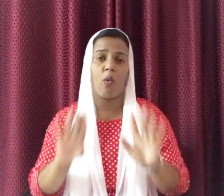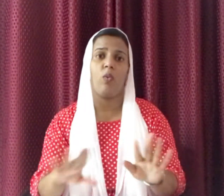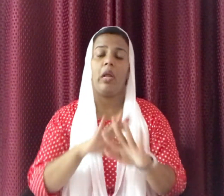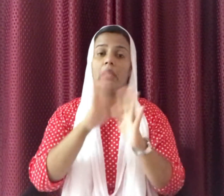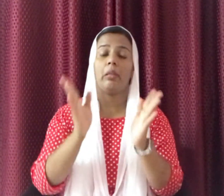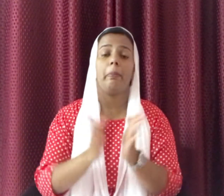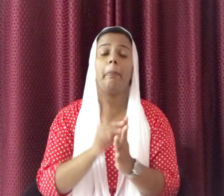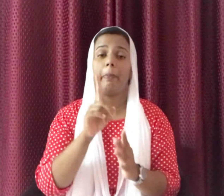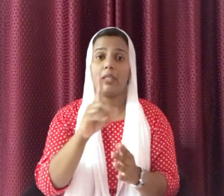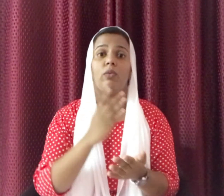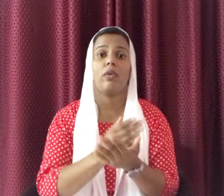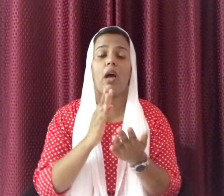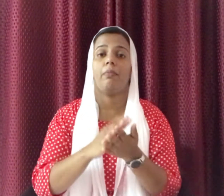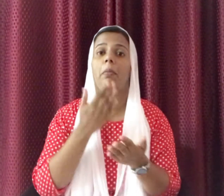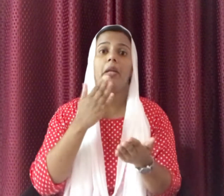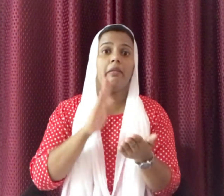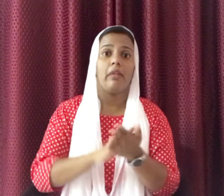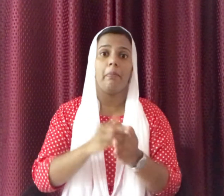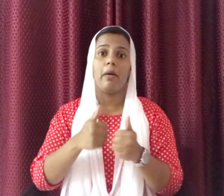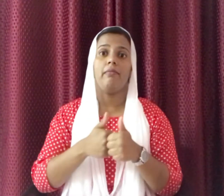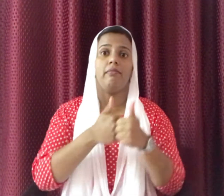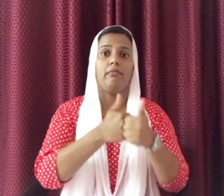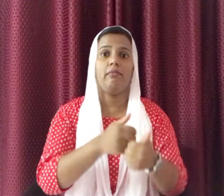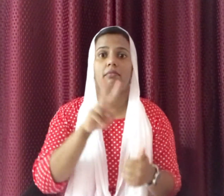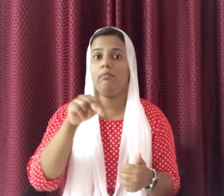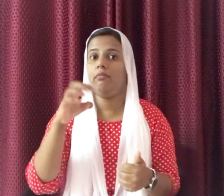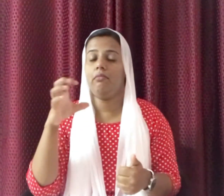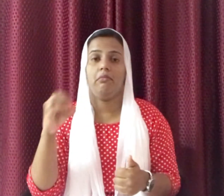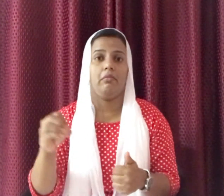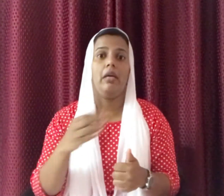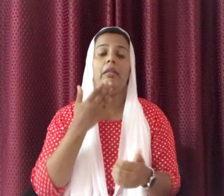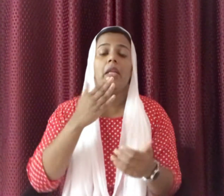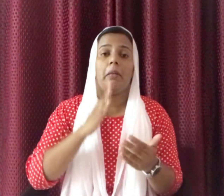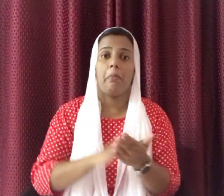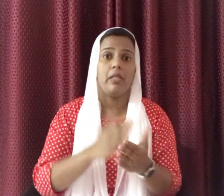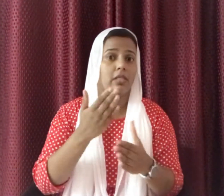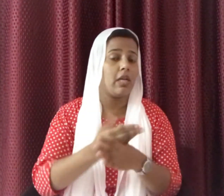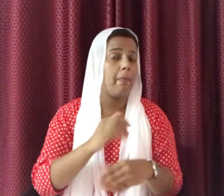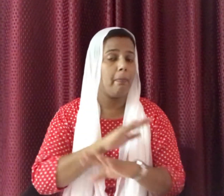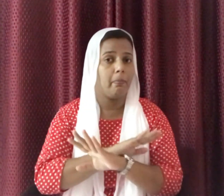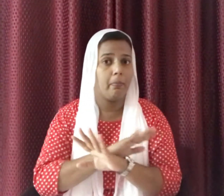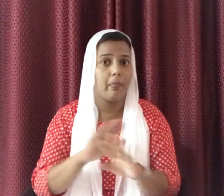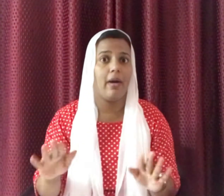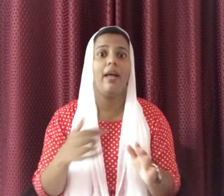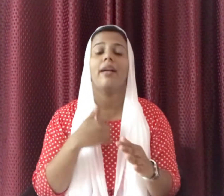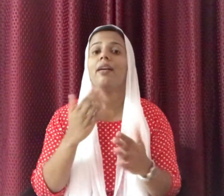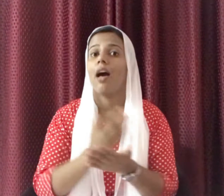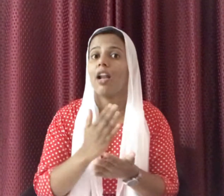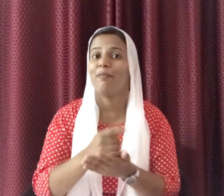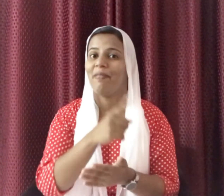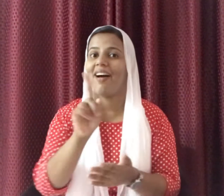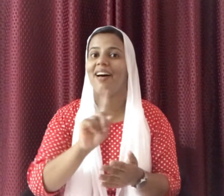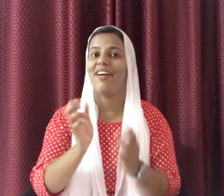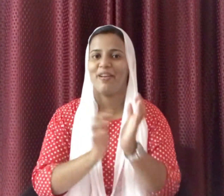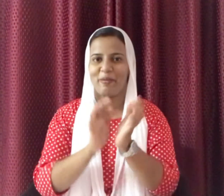നമ്മൾ ഒരിക്കലും തിന്മയ്ക്ക് കൂട്ടാളികളാകരുത്, തിന്മ അനുകരിക്കുന്നവരായി തീരരുത്, കാരണം നമ്മൾ കർത്താവിൻ്റെ മക്കളാണ്.